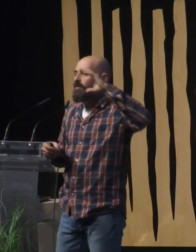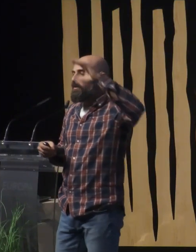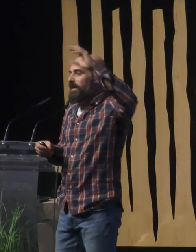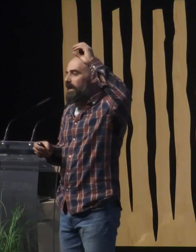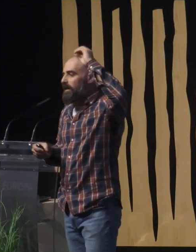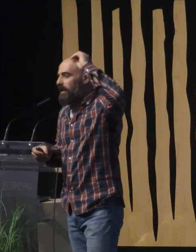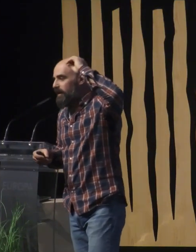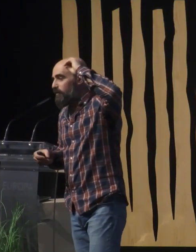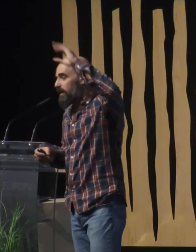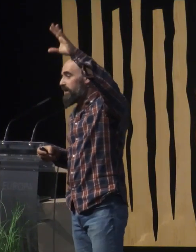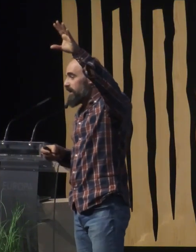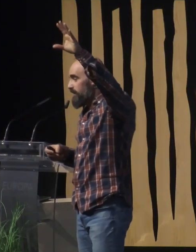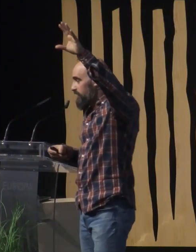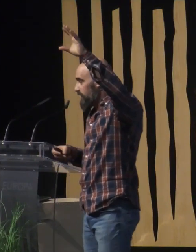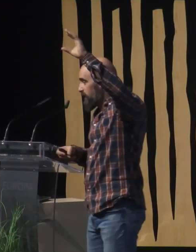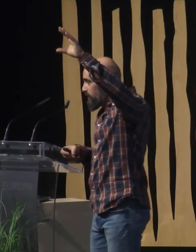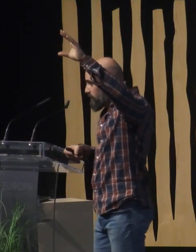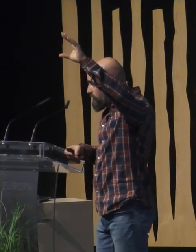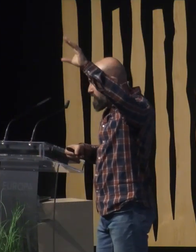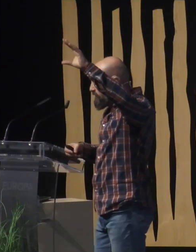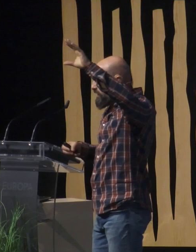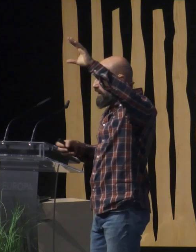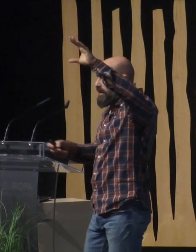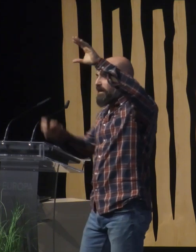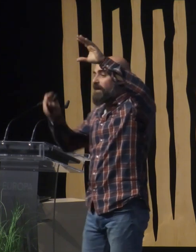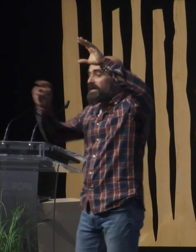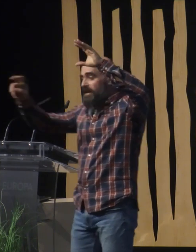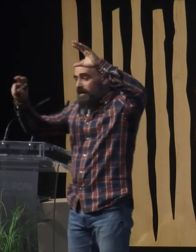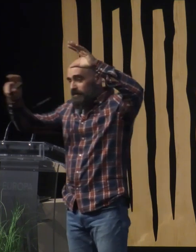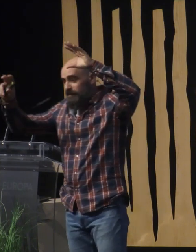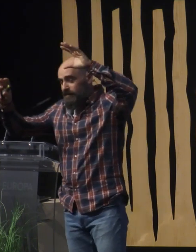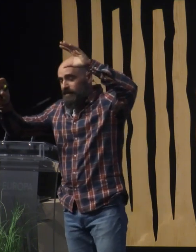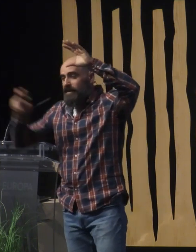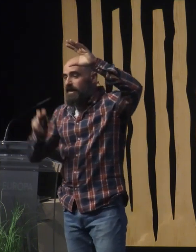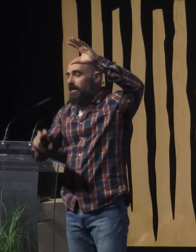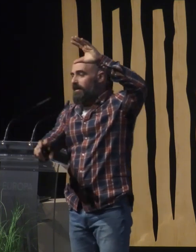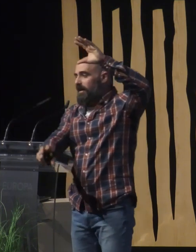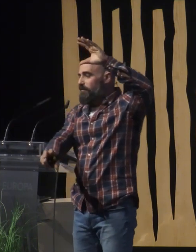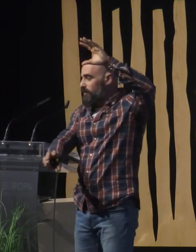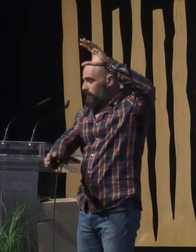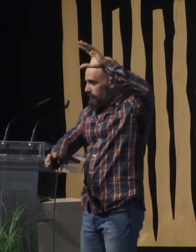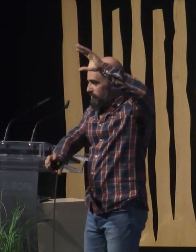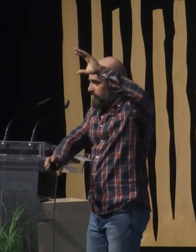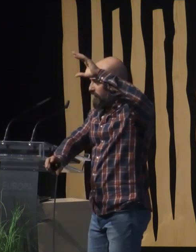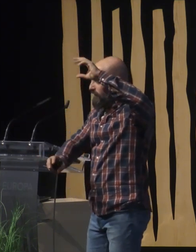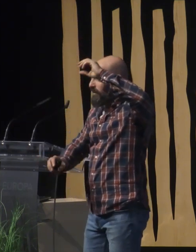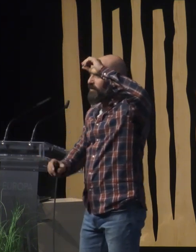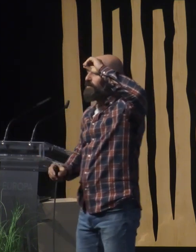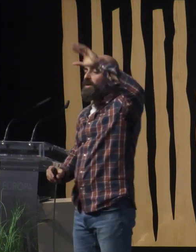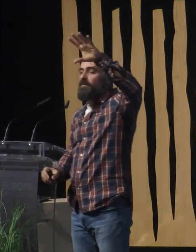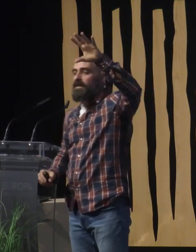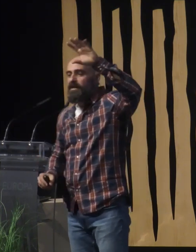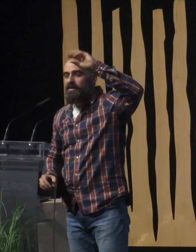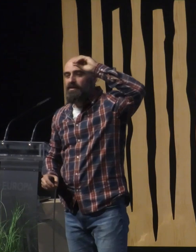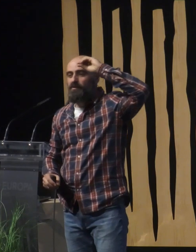llamo el Borja Mari, el pijo, ¿vale? La máscara y el Rambo, ¿de acuerdo? Entonces el